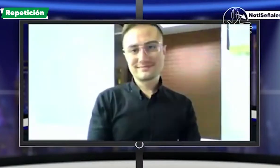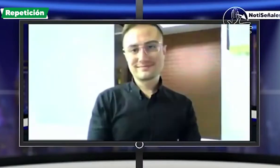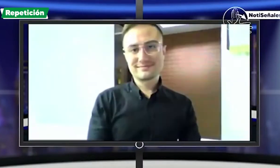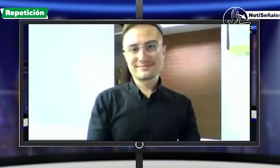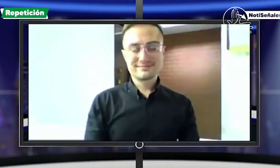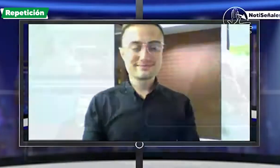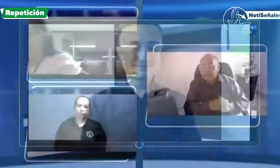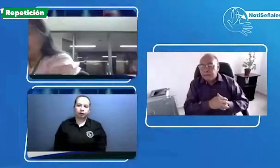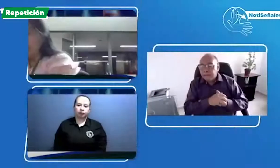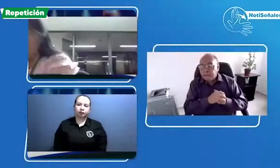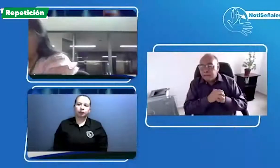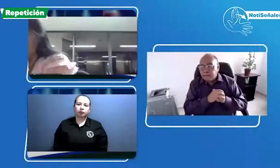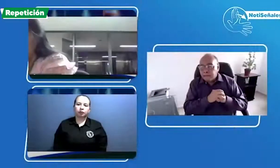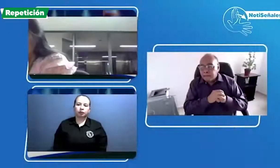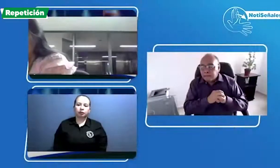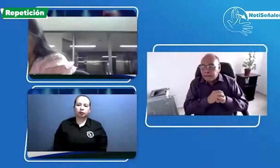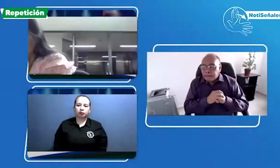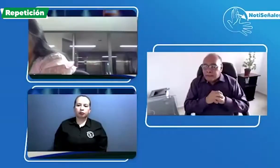expresión